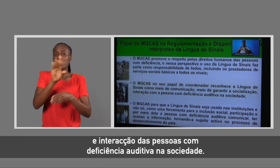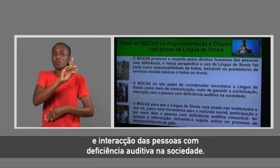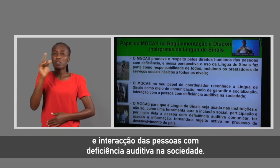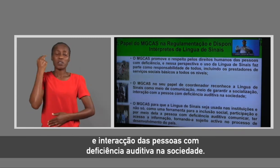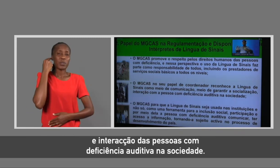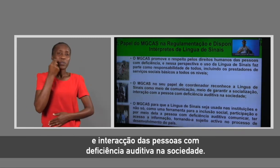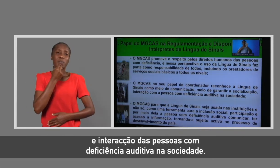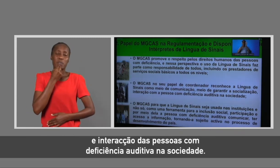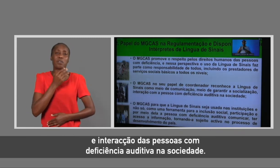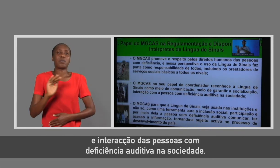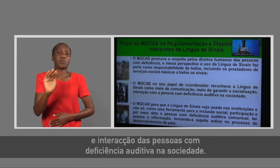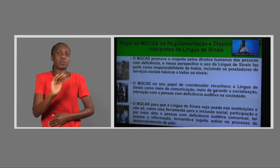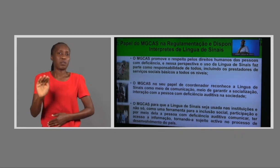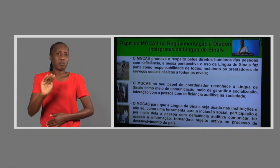deficiência auditiva na sociedade. Obrigado.